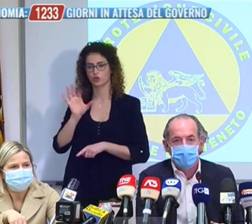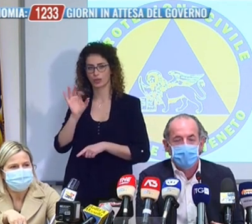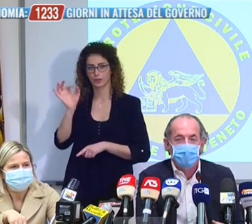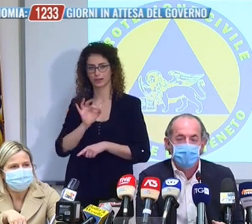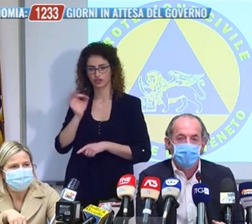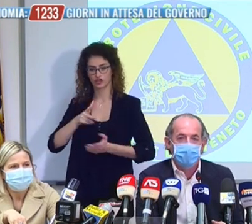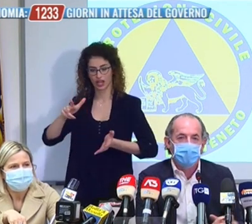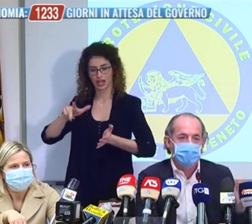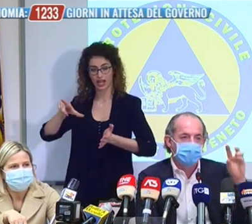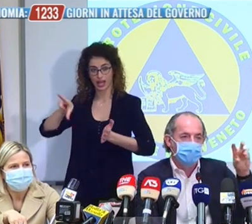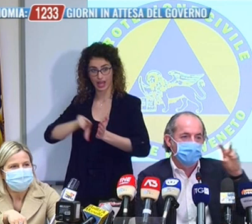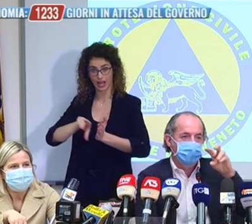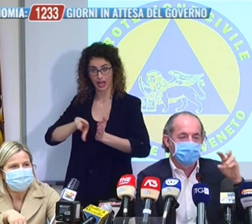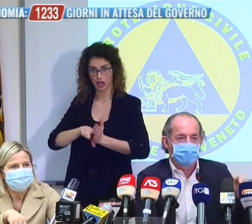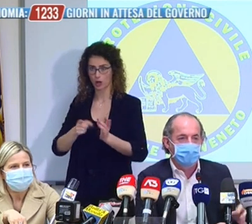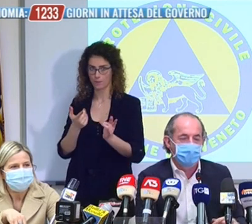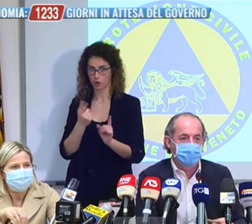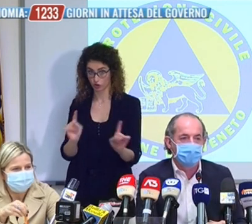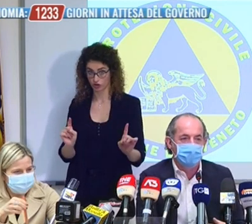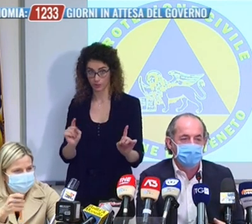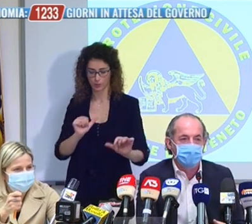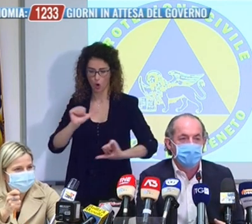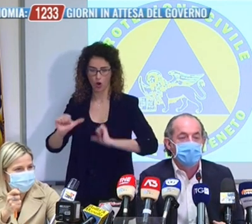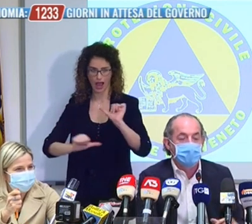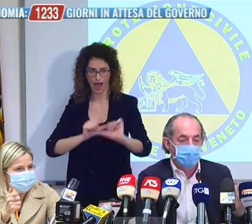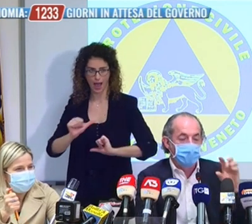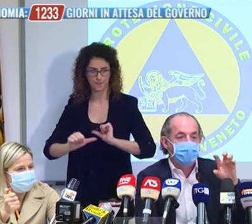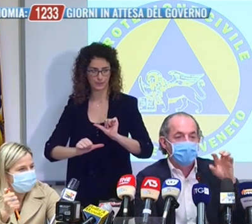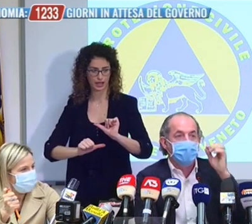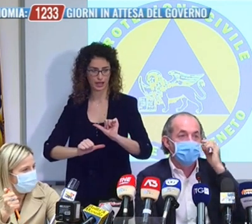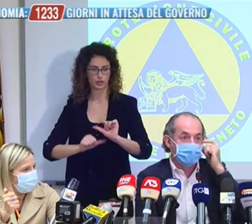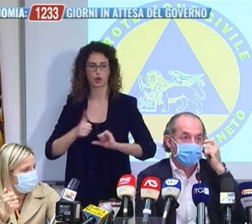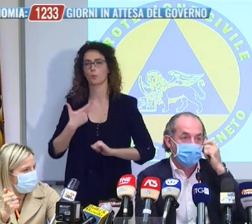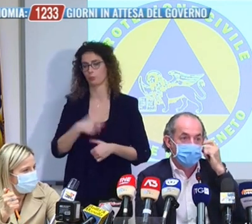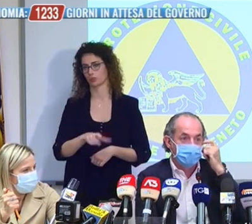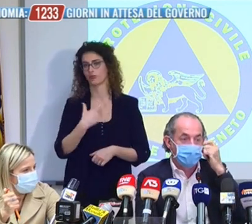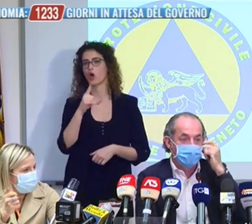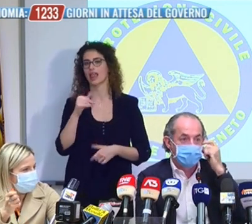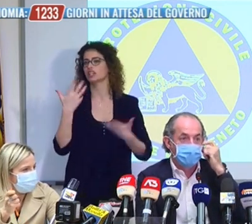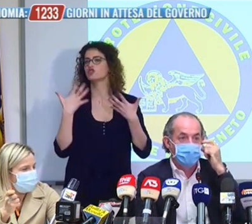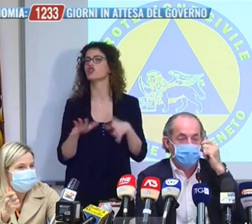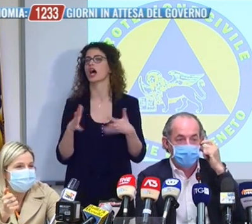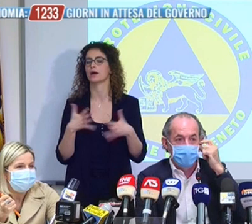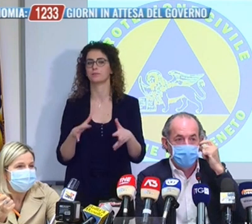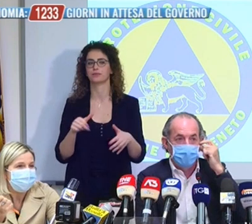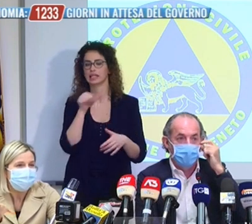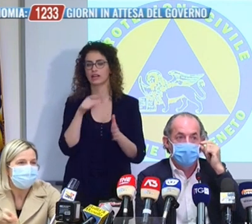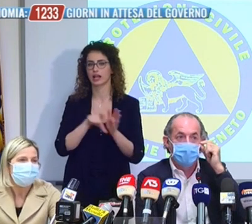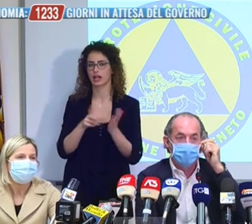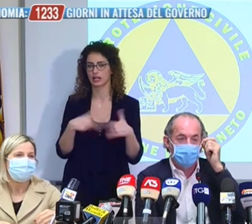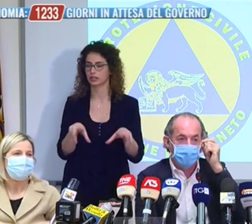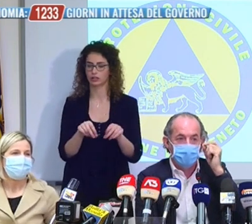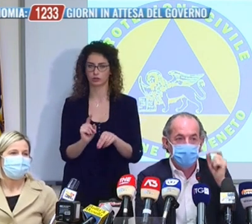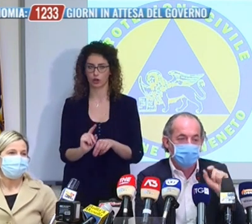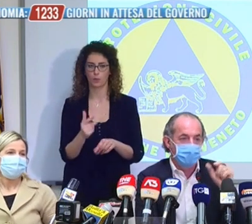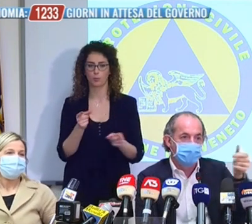50% unico? È proprio cambia più radicalmente, quindi no, perché la DAD c'è già, non serve fare il provvedimento. Nel momento in